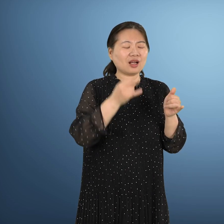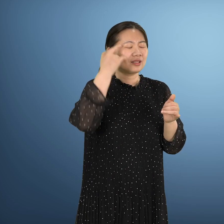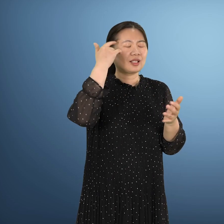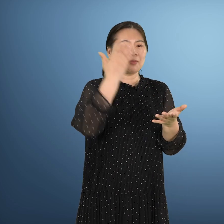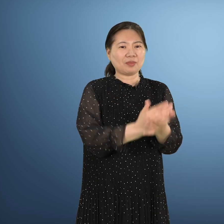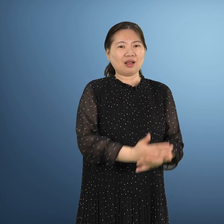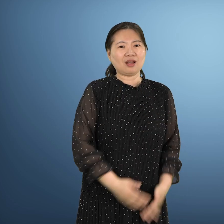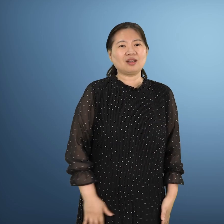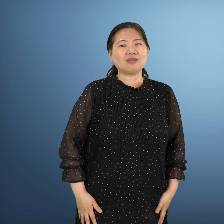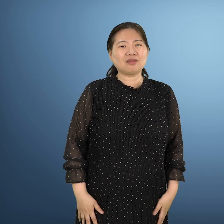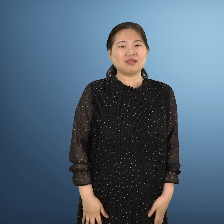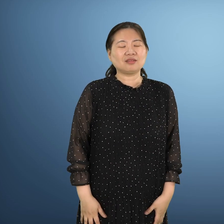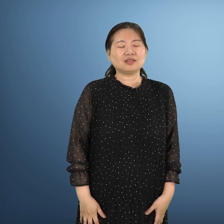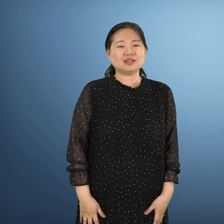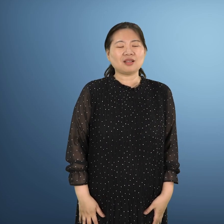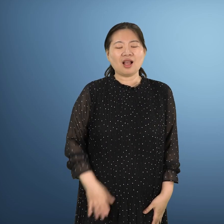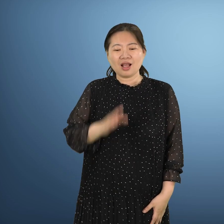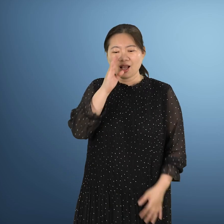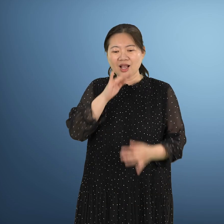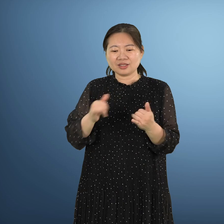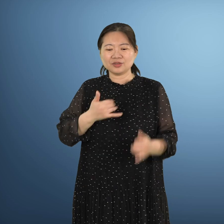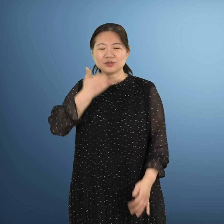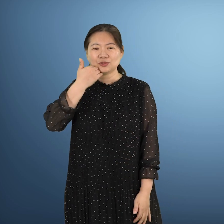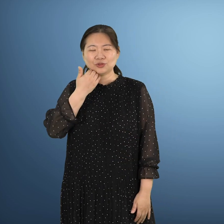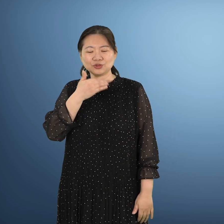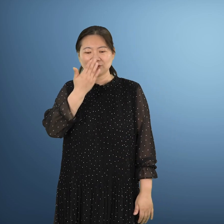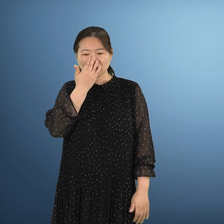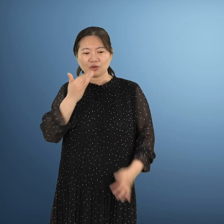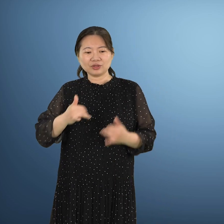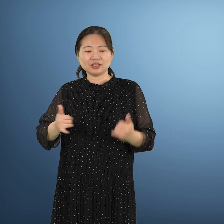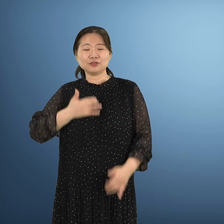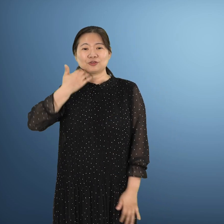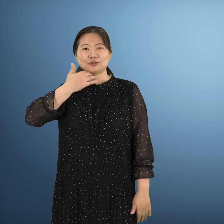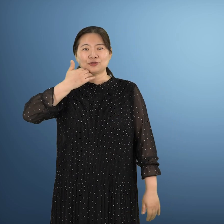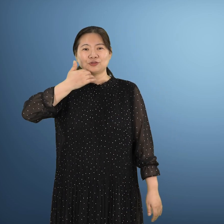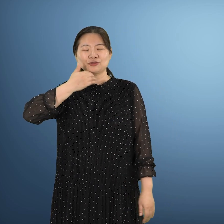생각하면 안 돼요. 악인은 누구고 선인은 누굽니까?